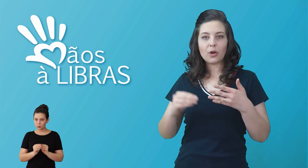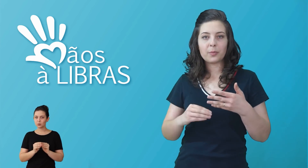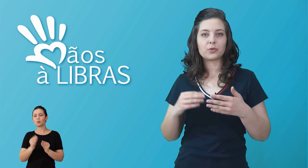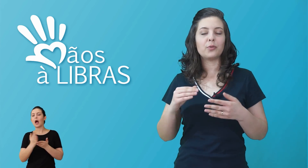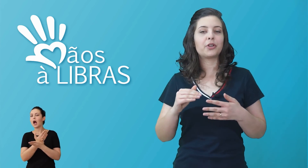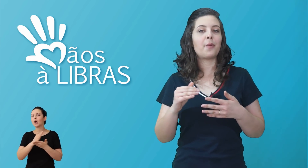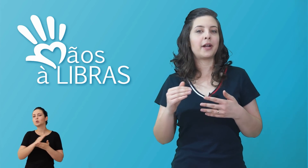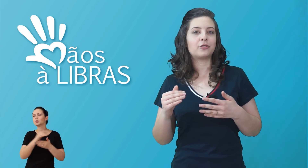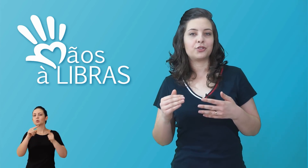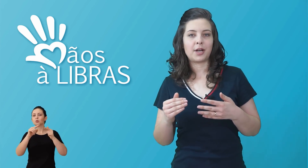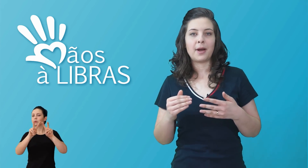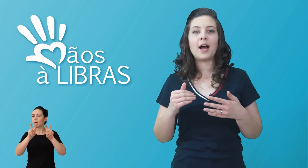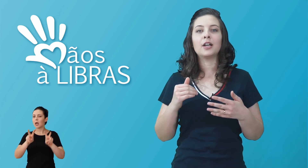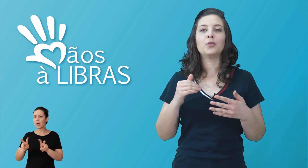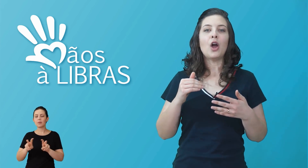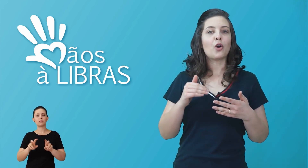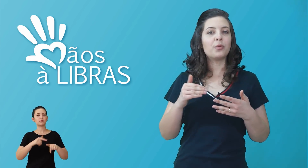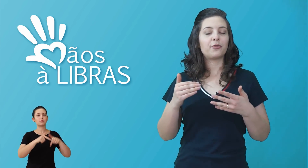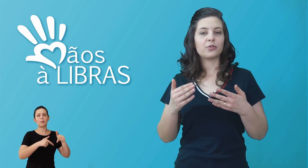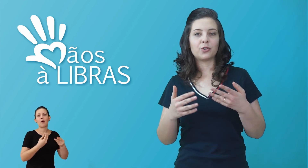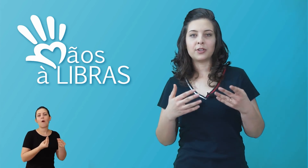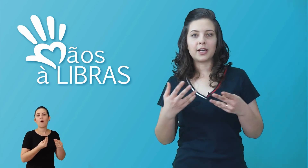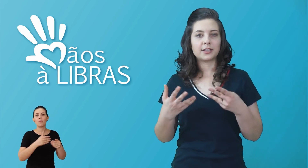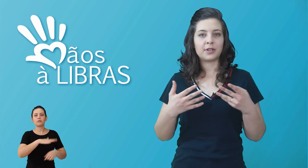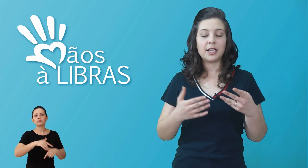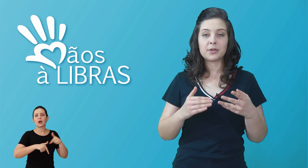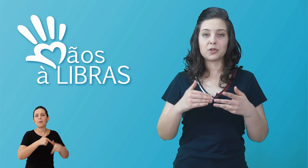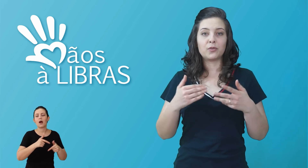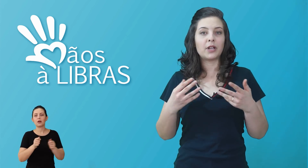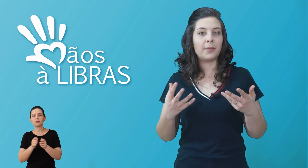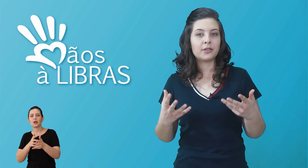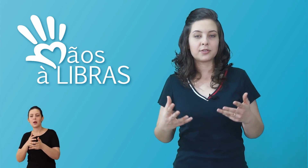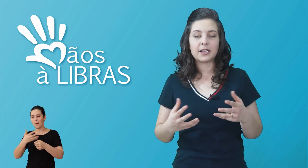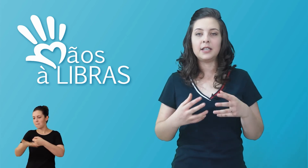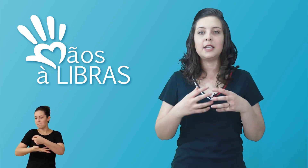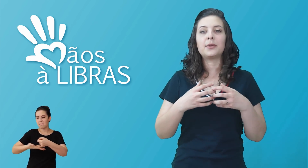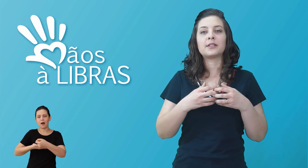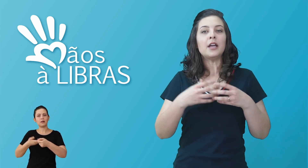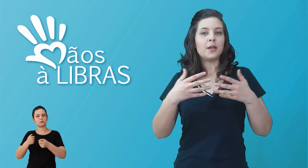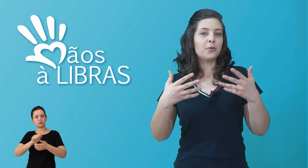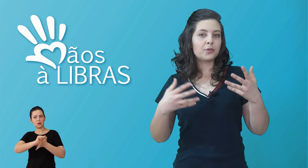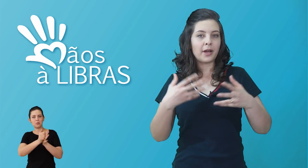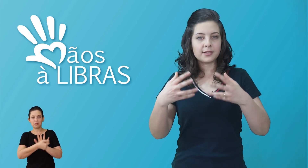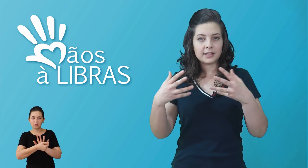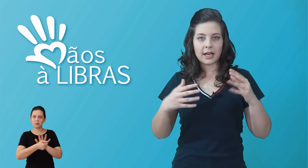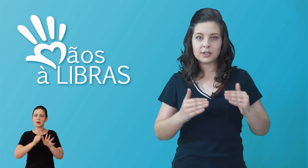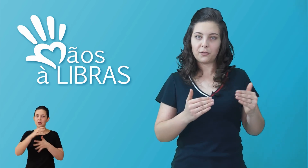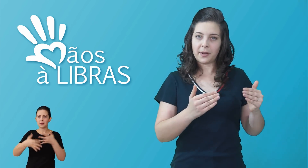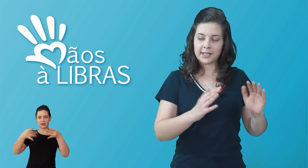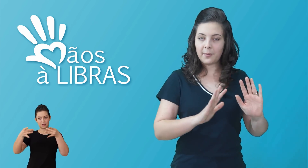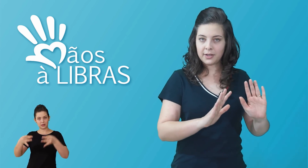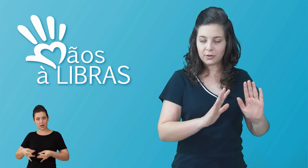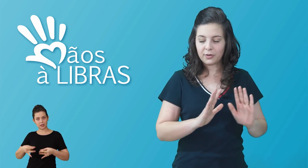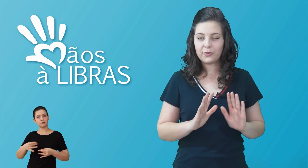alguns tópicos, como que é o mercado de trabalho, como que funciona a questão da Libras, os fundamentos da Libras e muito mais detalhes